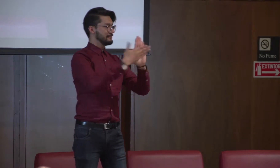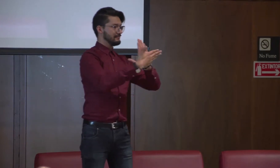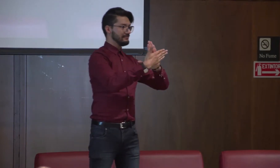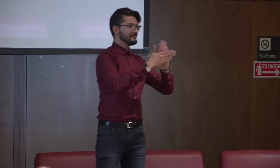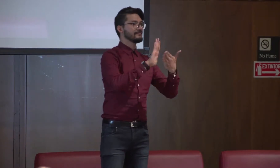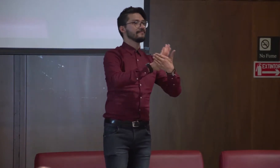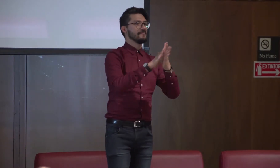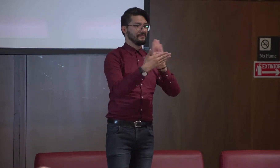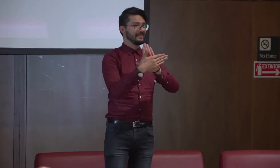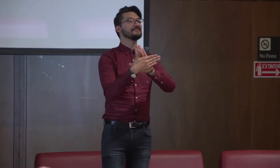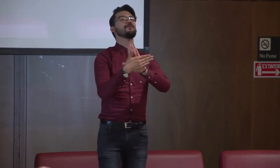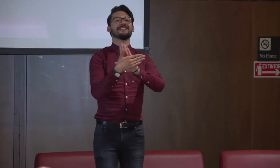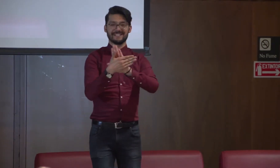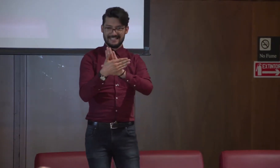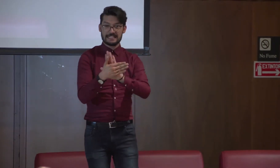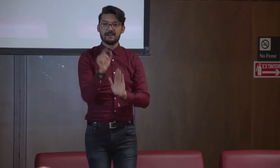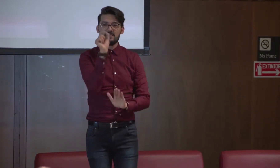Esta es la seña para paz.